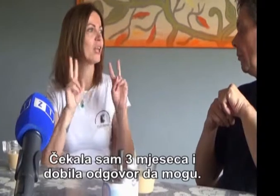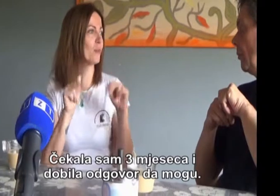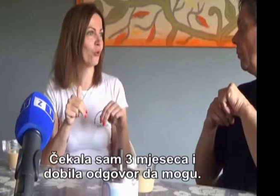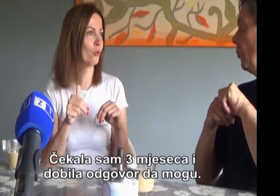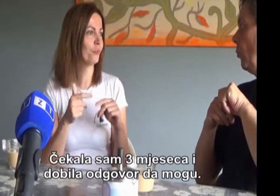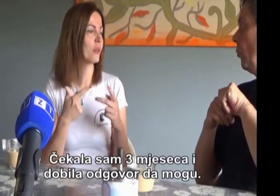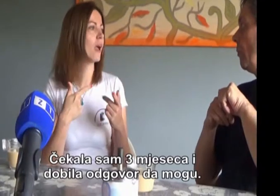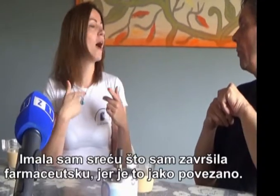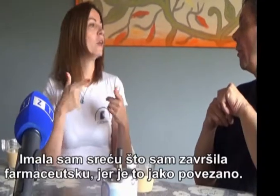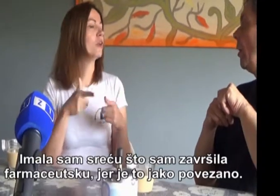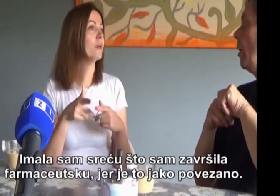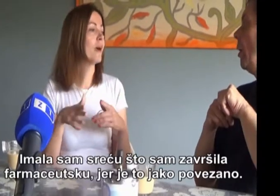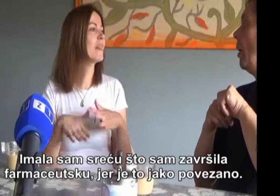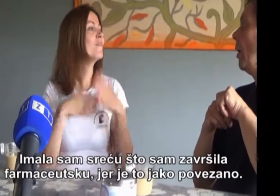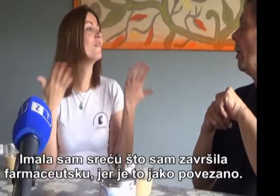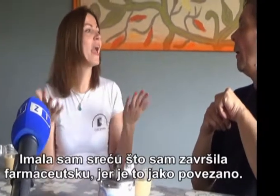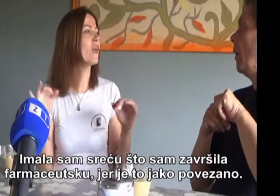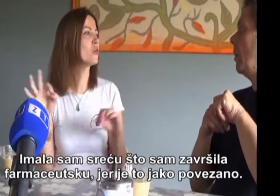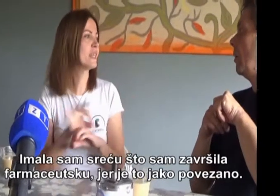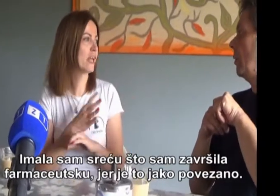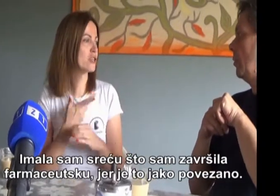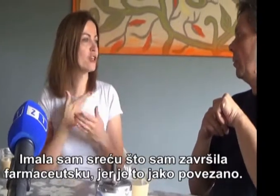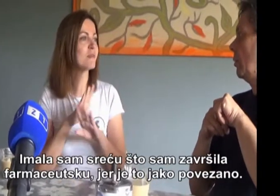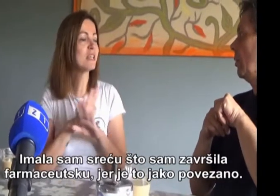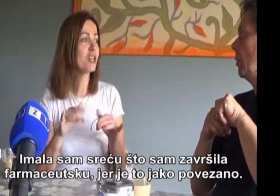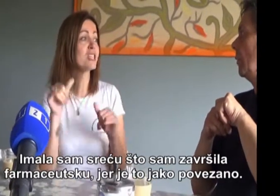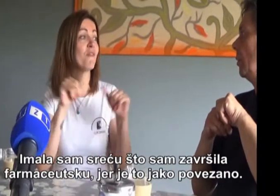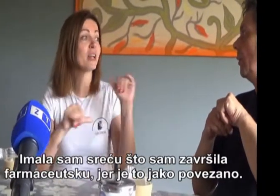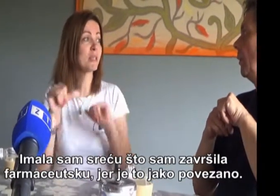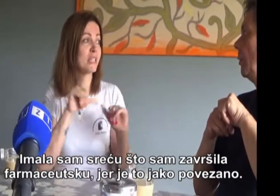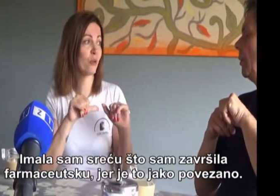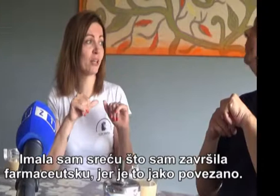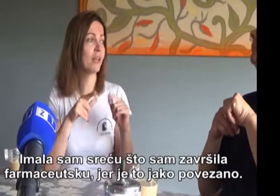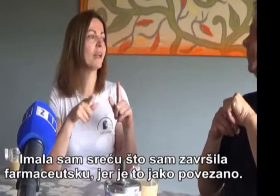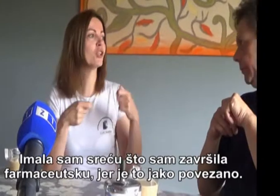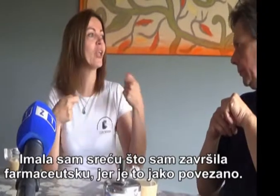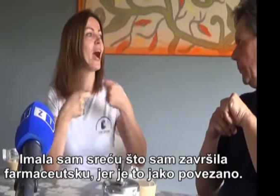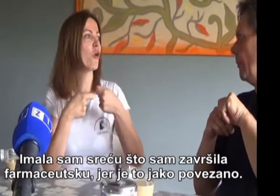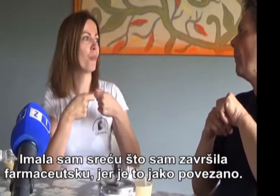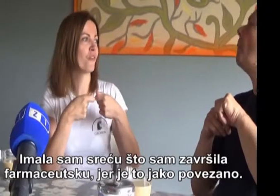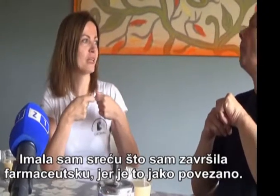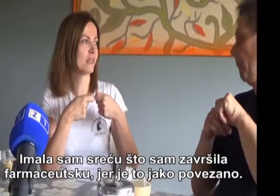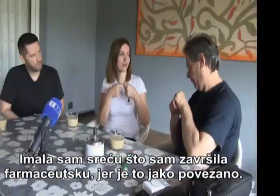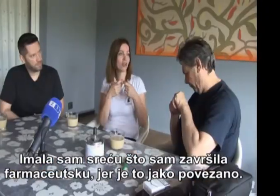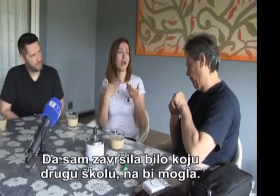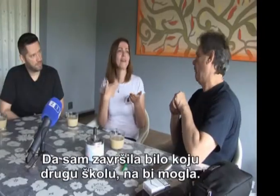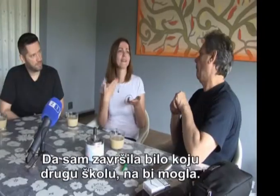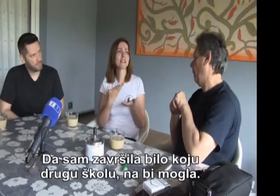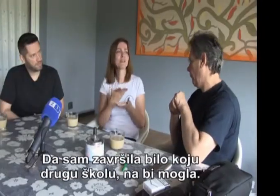da mogu. Imala sam veliku sreću što sam se prošla farmaceuta, jer to je jako povezano. Sad sam